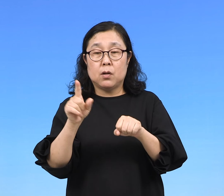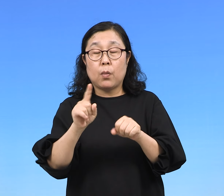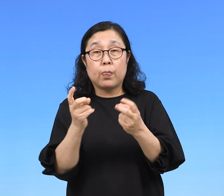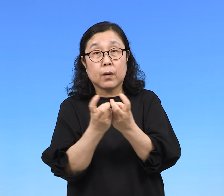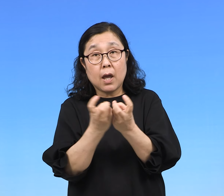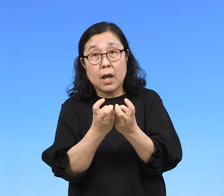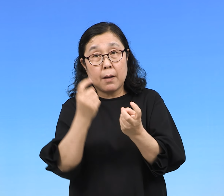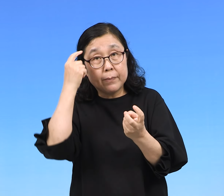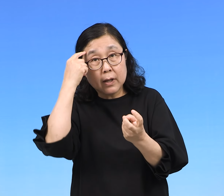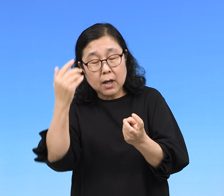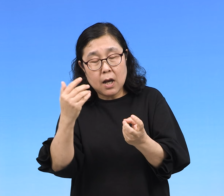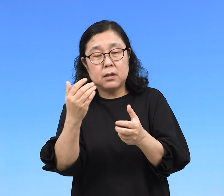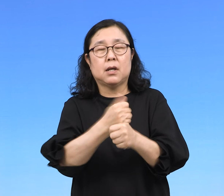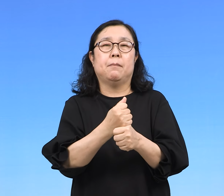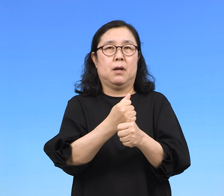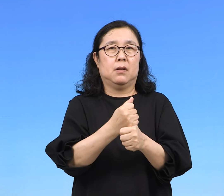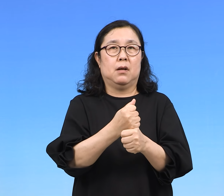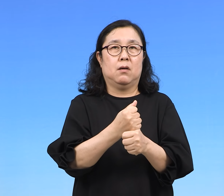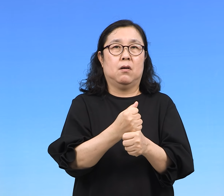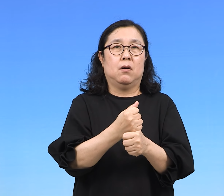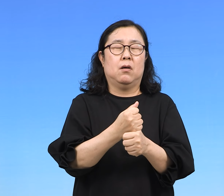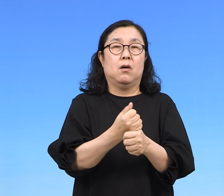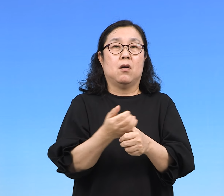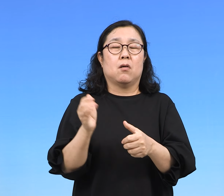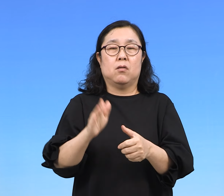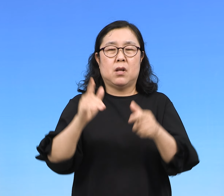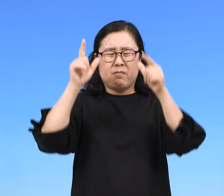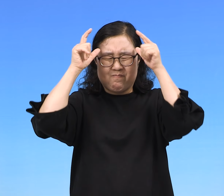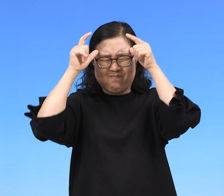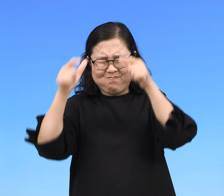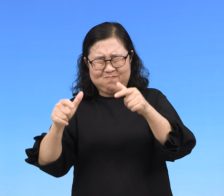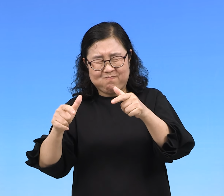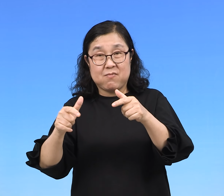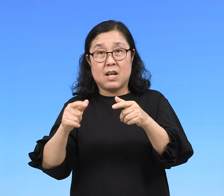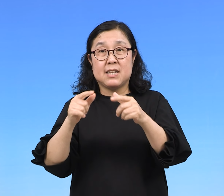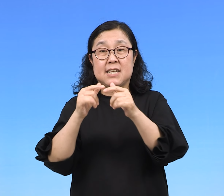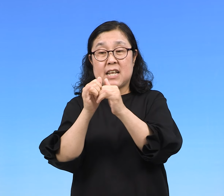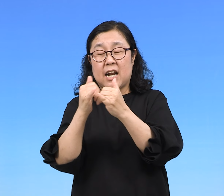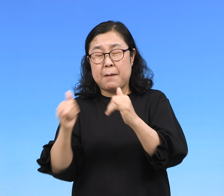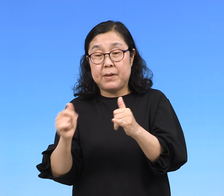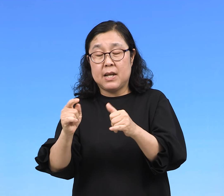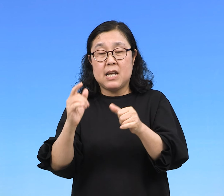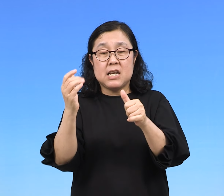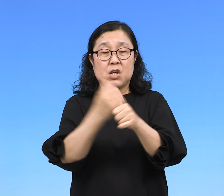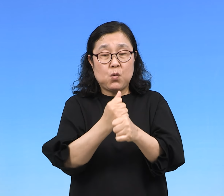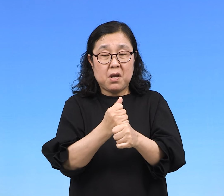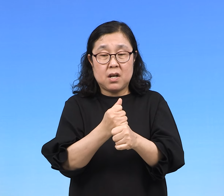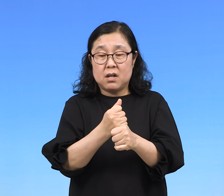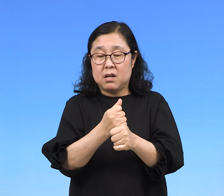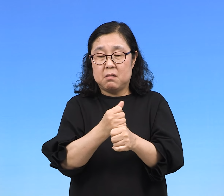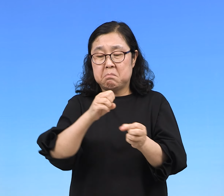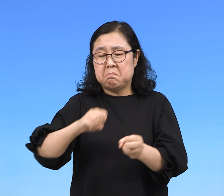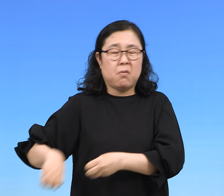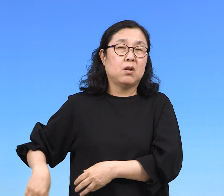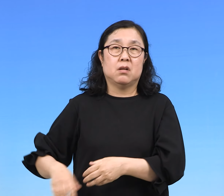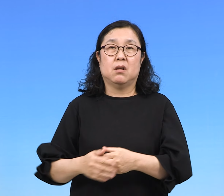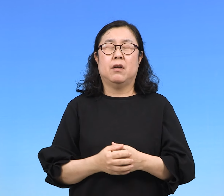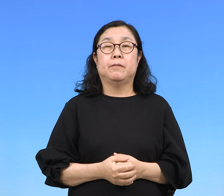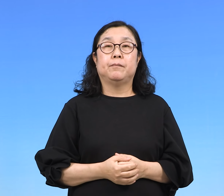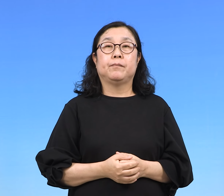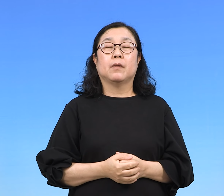기회는 어떡하라고요? 잡아야 된다 그랬잖아요. 근데 이 미련한 사람들이 그 절호의 기회를 발로 차버리는